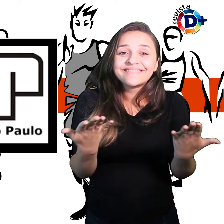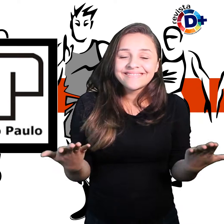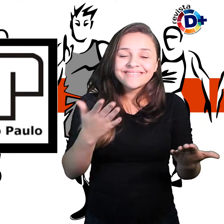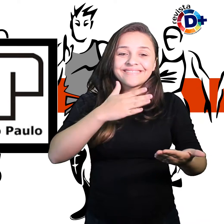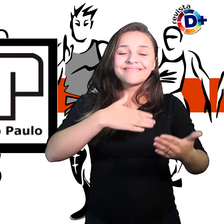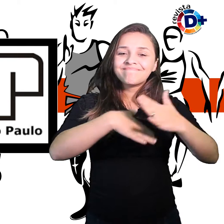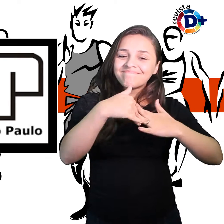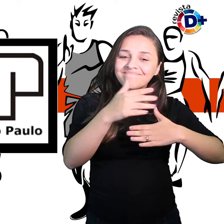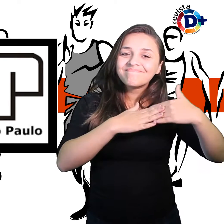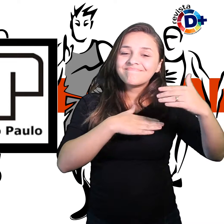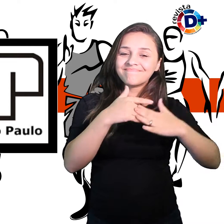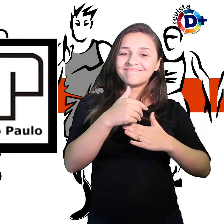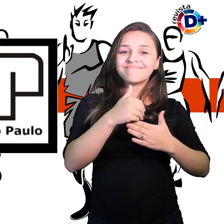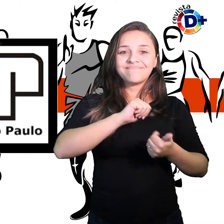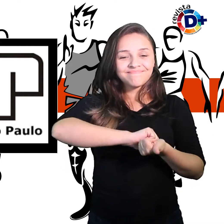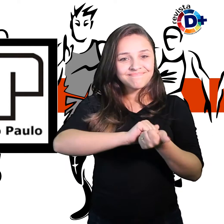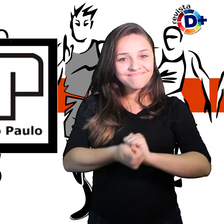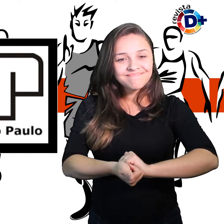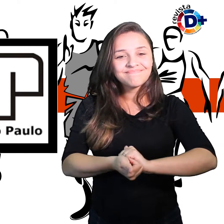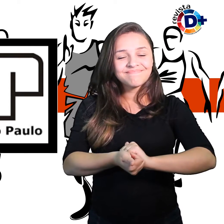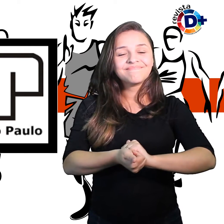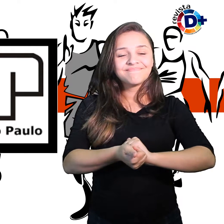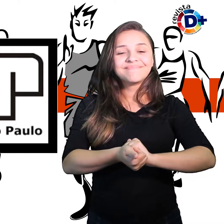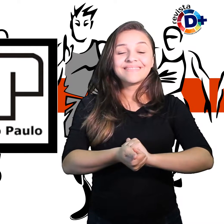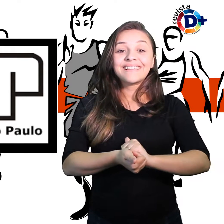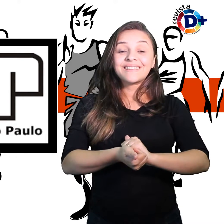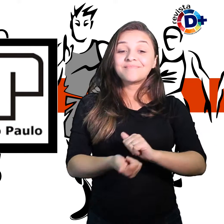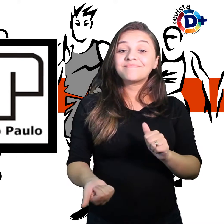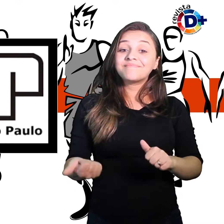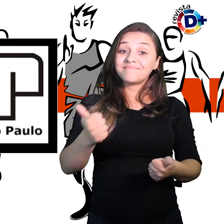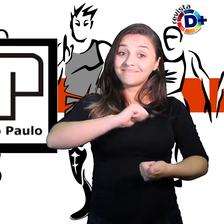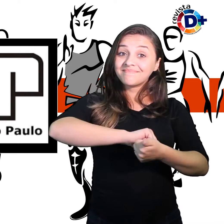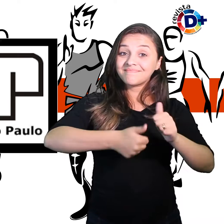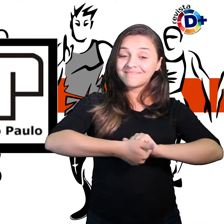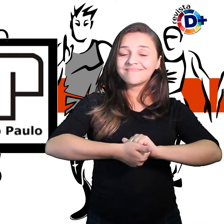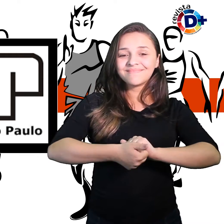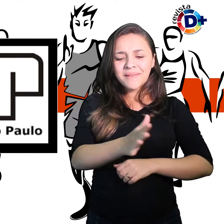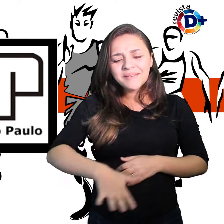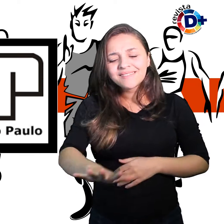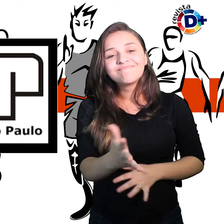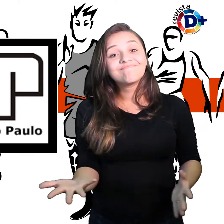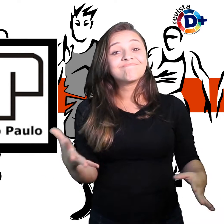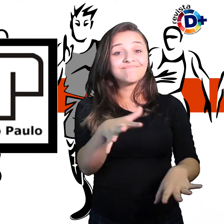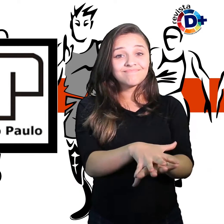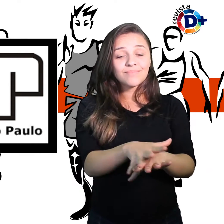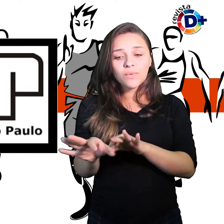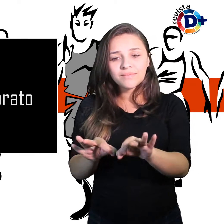esportivas adaptadas em um ambiente inclusivo, coordenado pelo professor Márcio Pereira